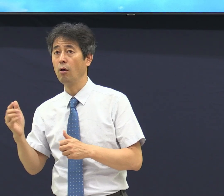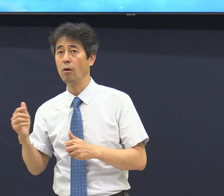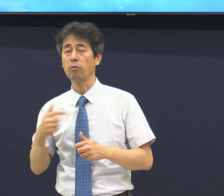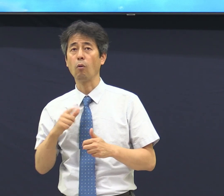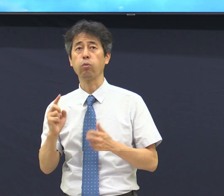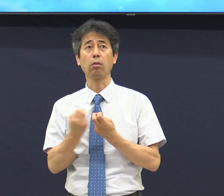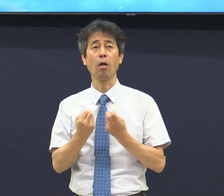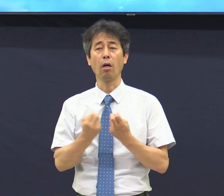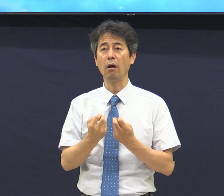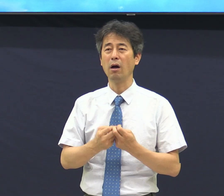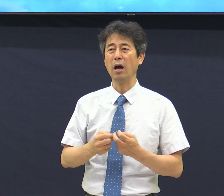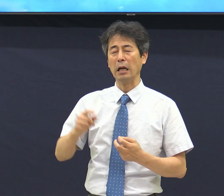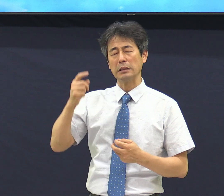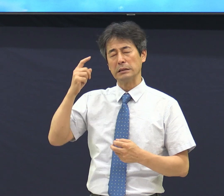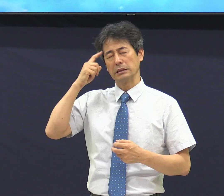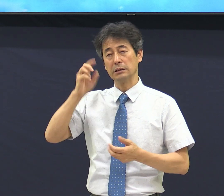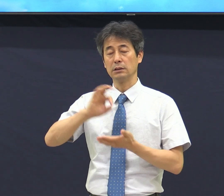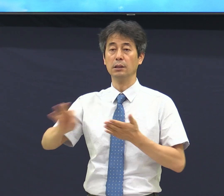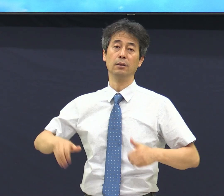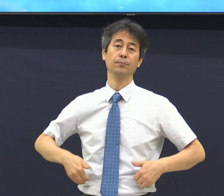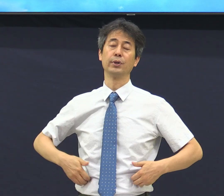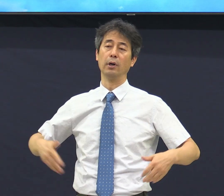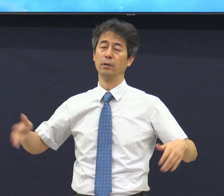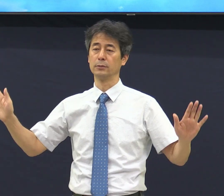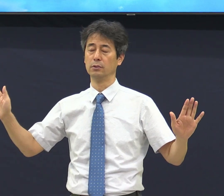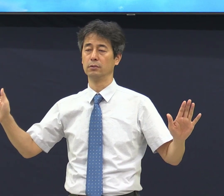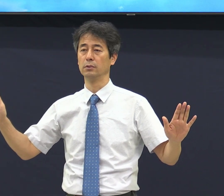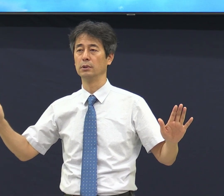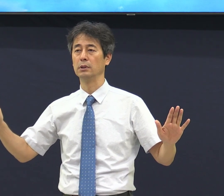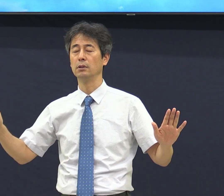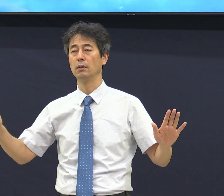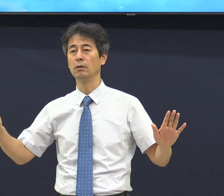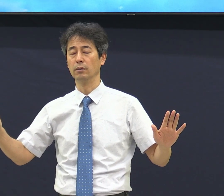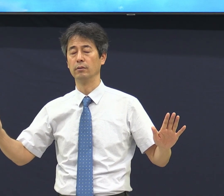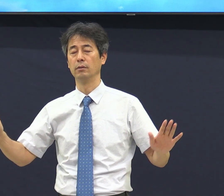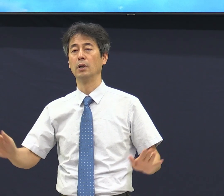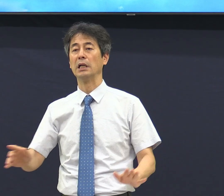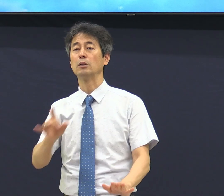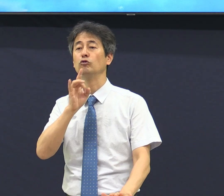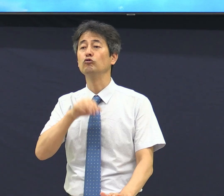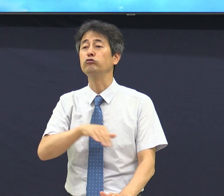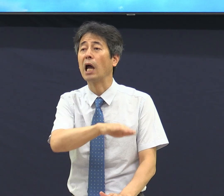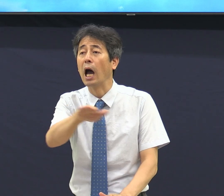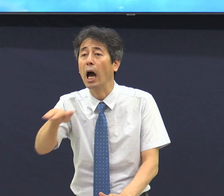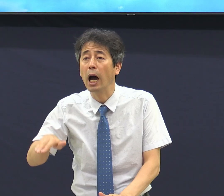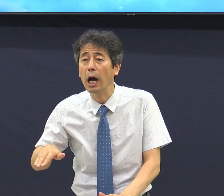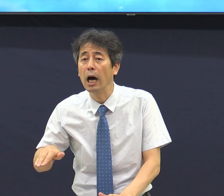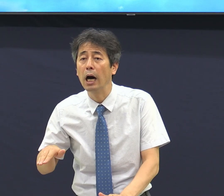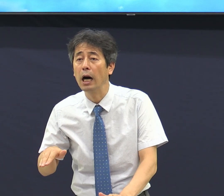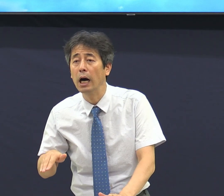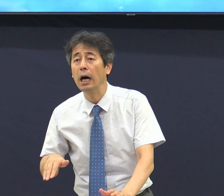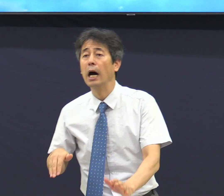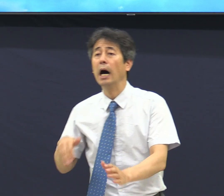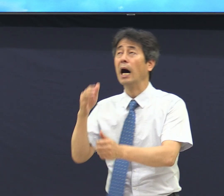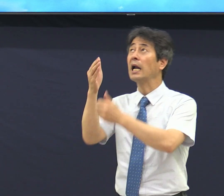내가 구원이 될까? 내가 어떻게 살아갈 수 있을까? 우리는 걱정할 필요가 없습니다. 단지 우리는